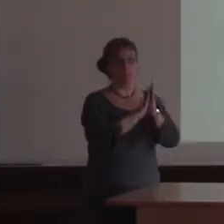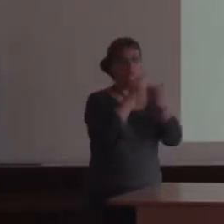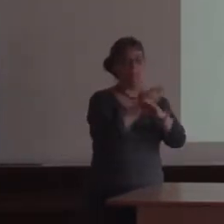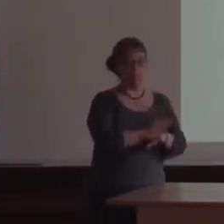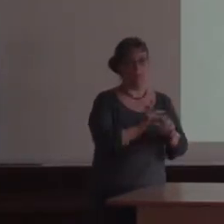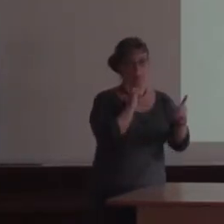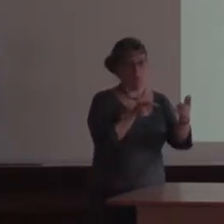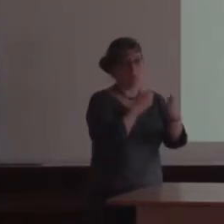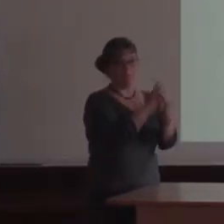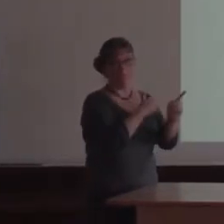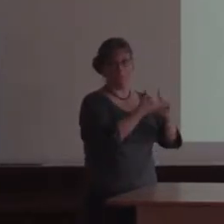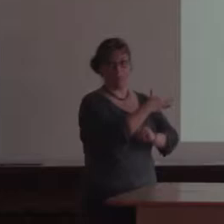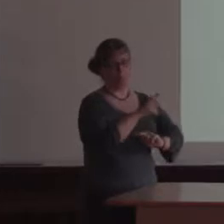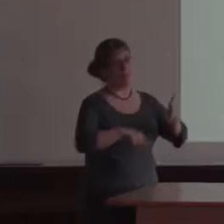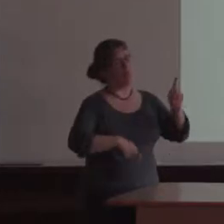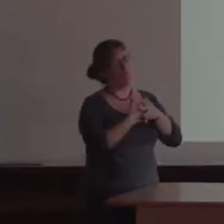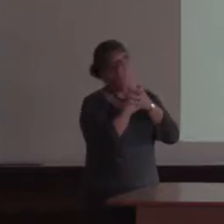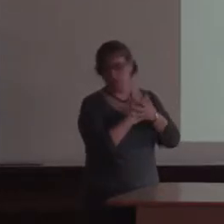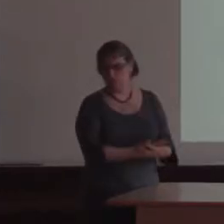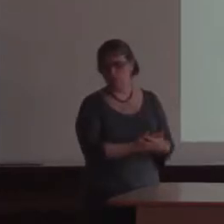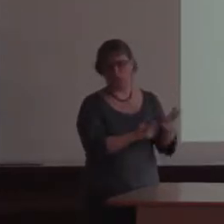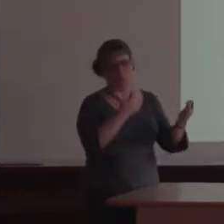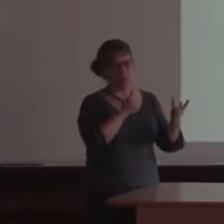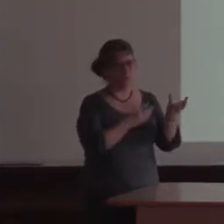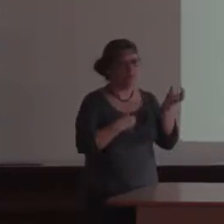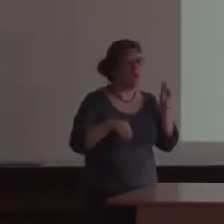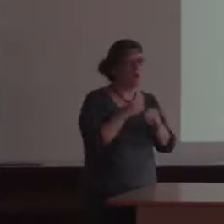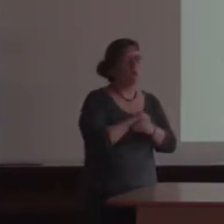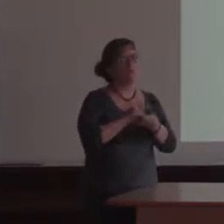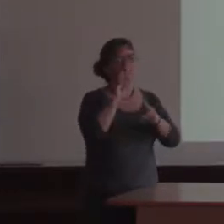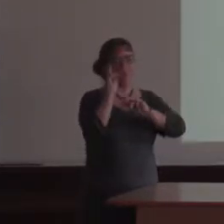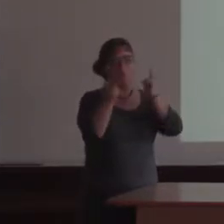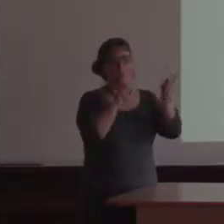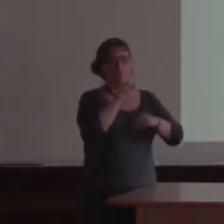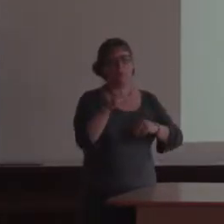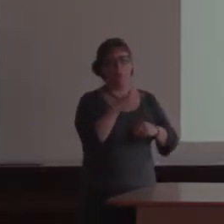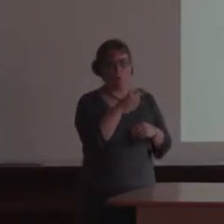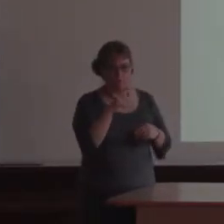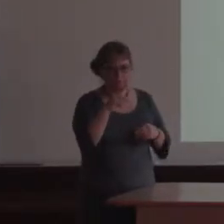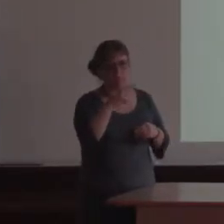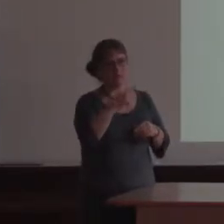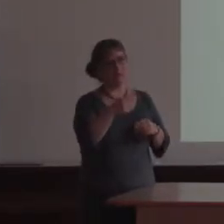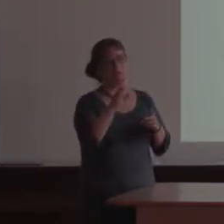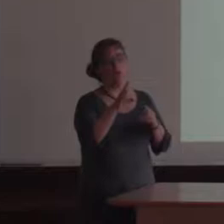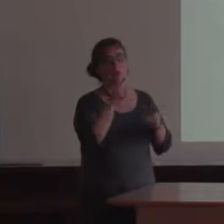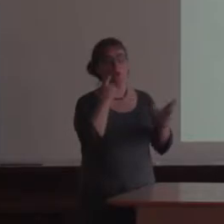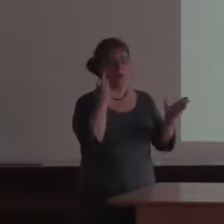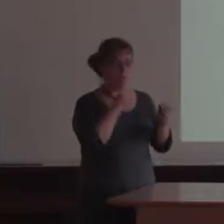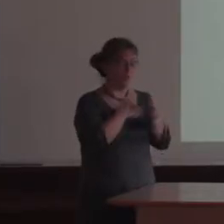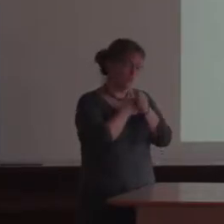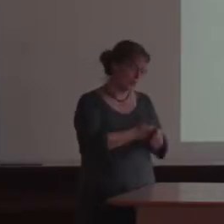Mais ça peut être un peu fastidieux de créer des virtualenv pour chacun de ces environnements et d'exécuter les